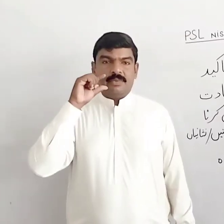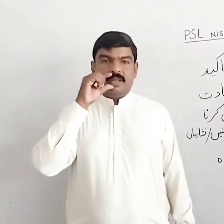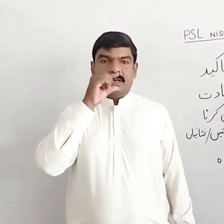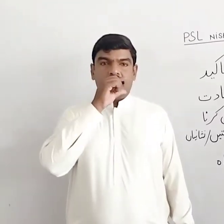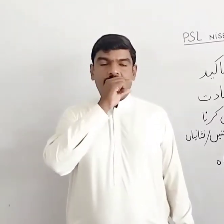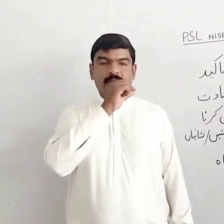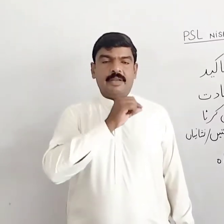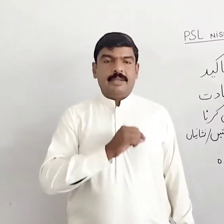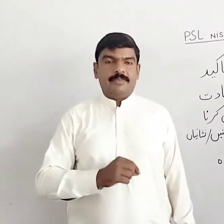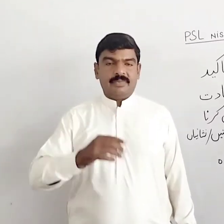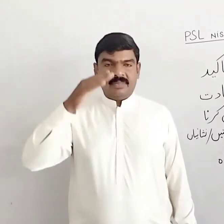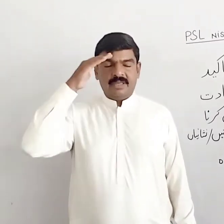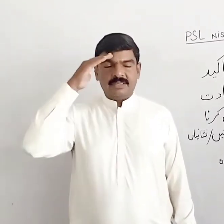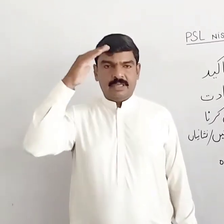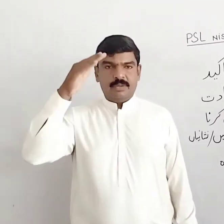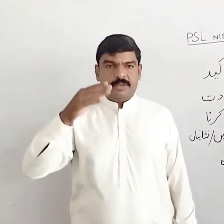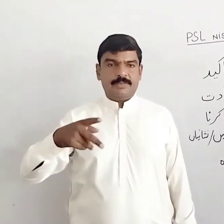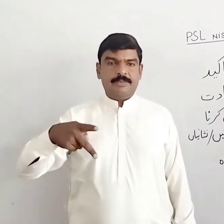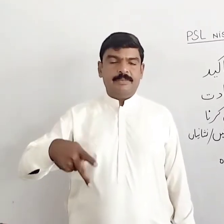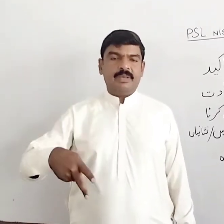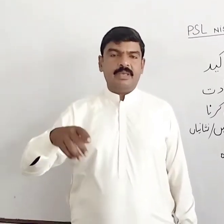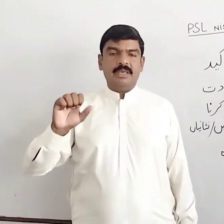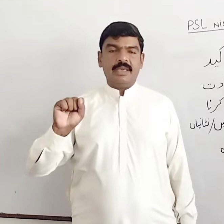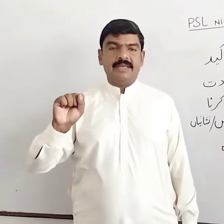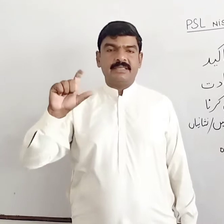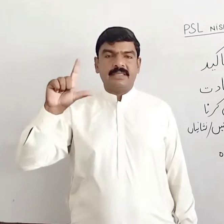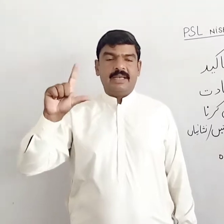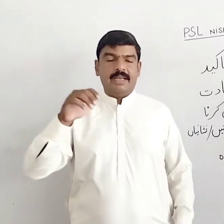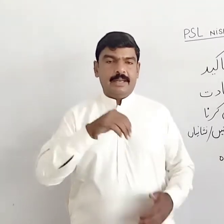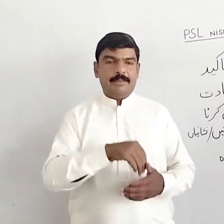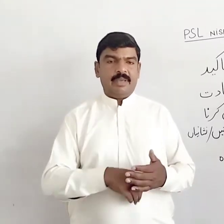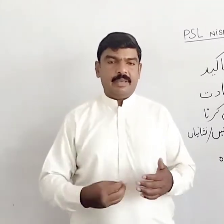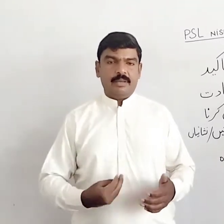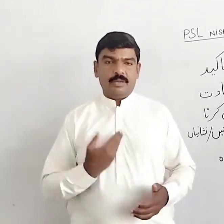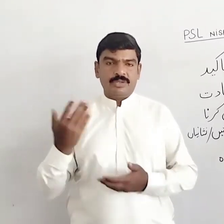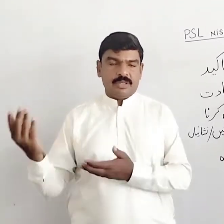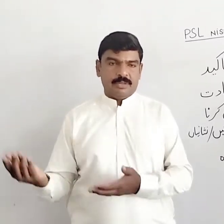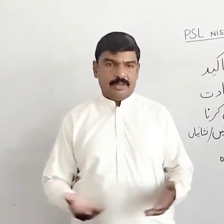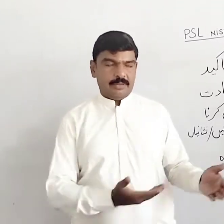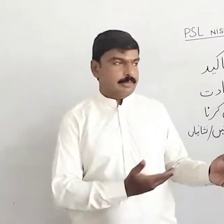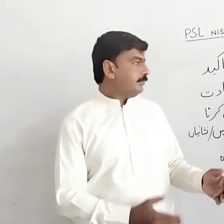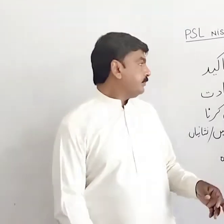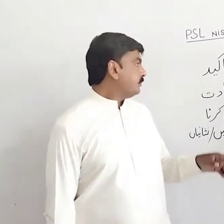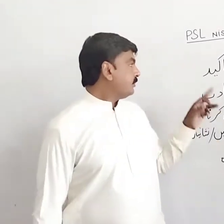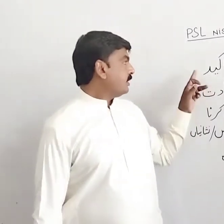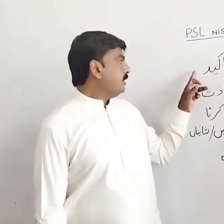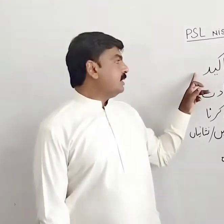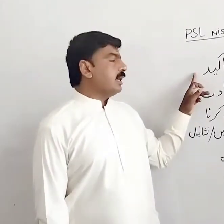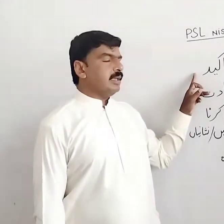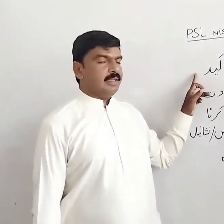بسم اللہ الرحمن الرحیم۔ السلام علیکم۔ PSL میں خوش آمدید۔